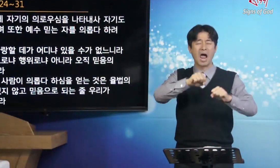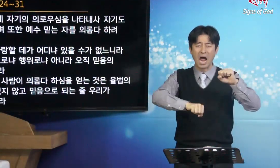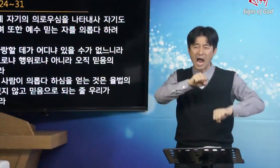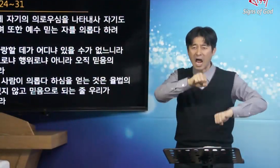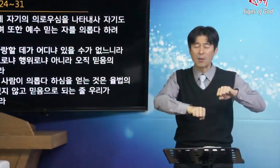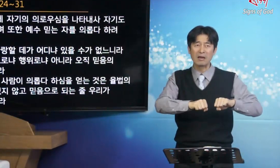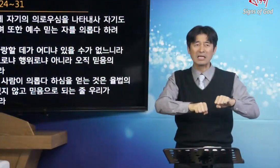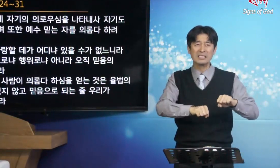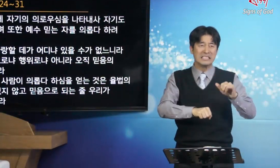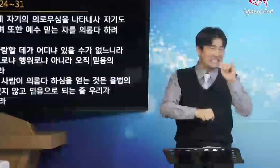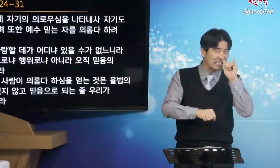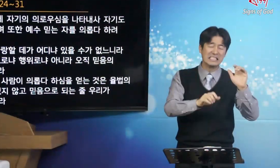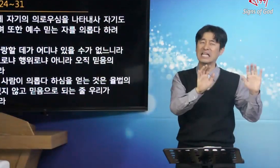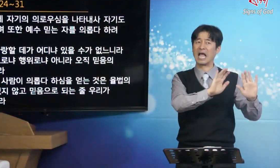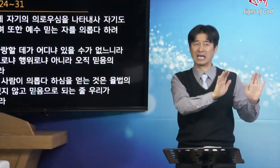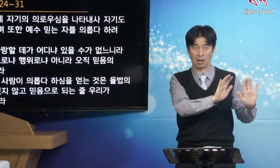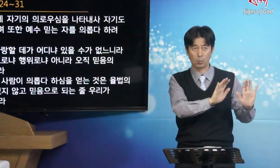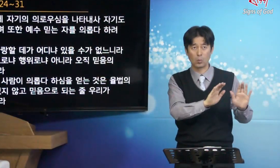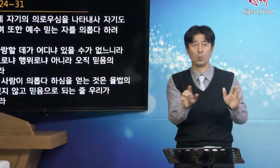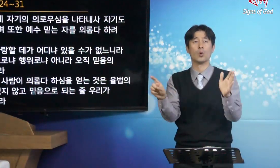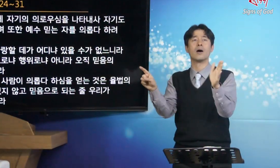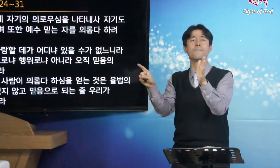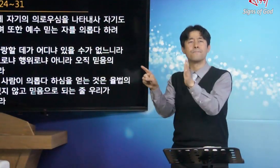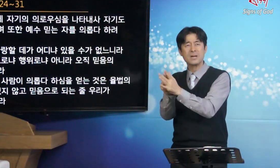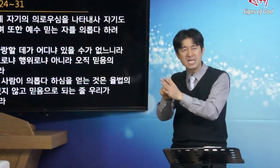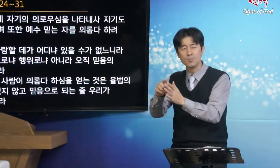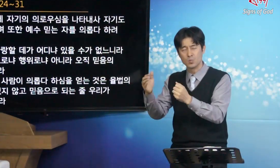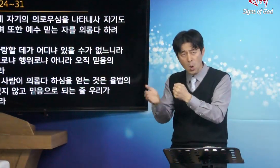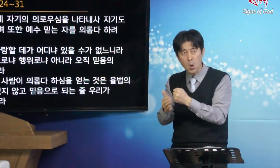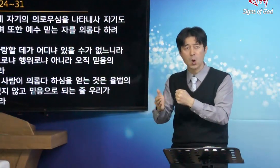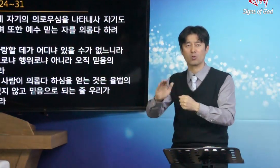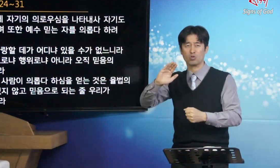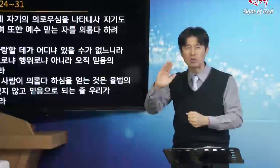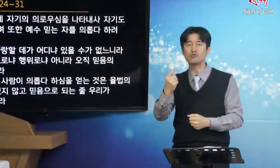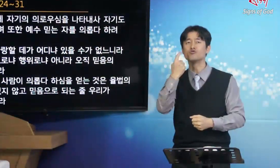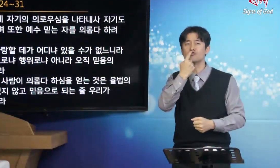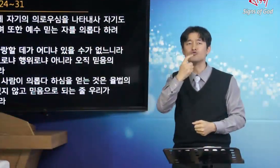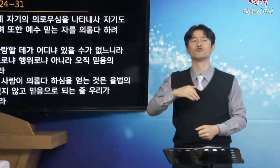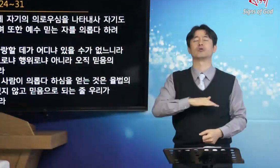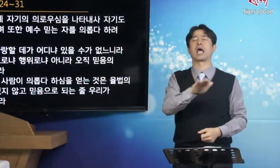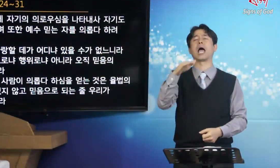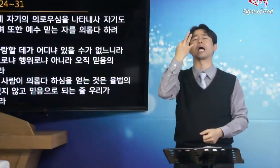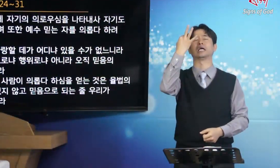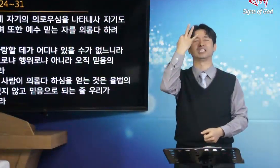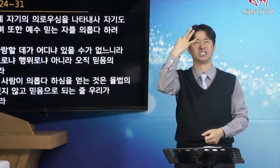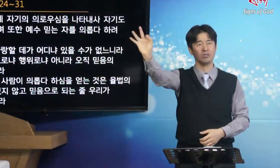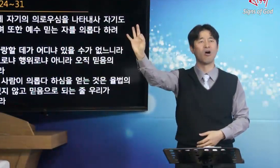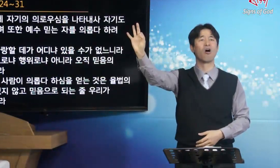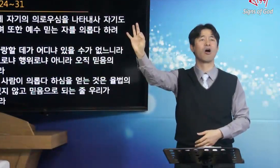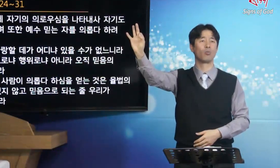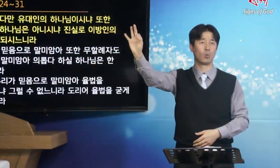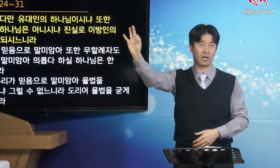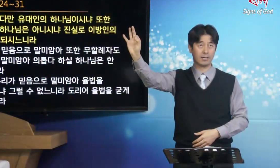율법의 행위에 있지 않고 믿음으로 되는 줄 우리가 인정하노라.